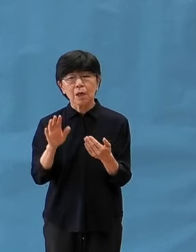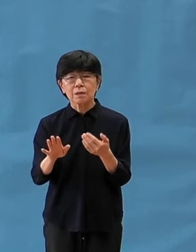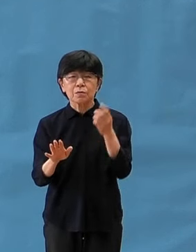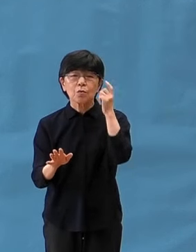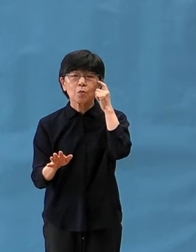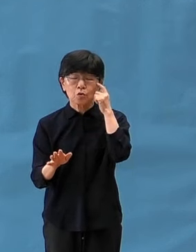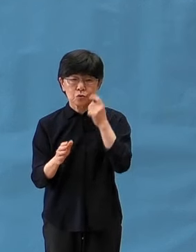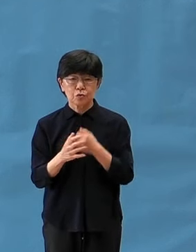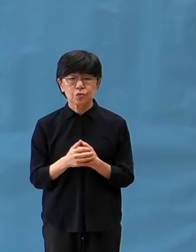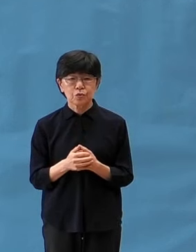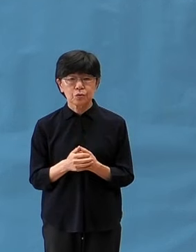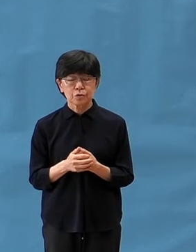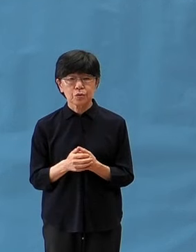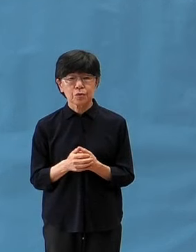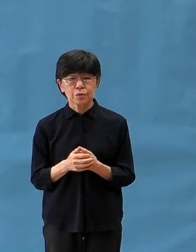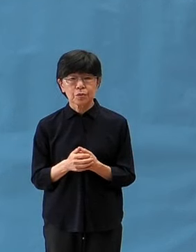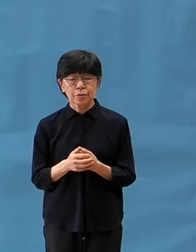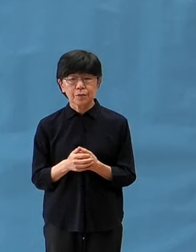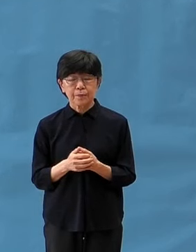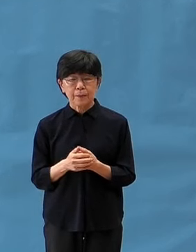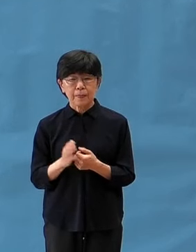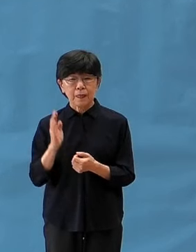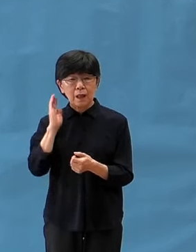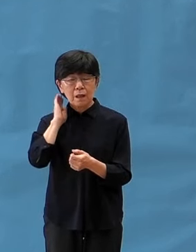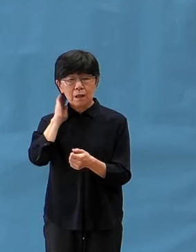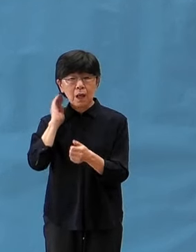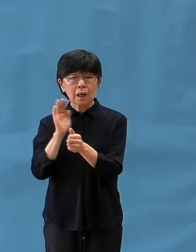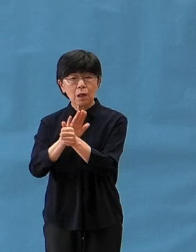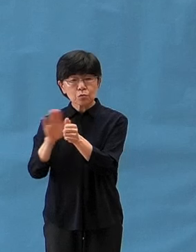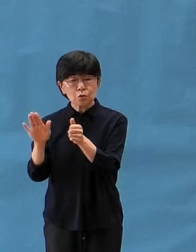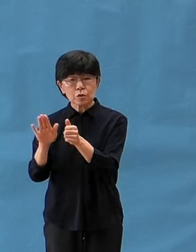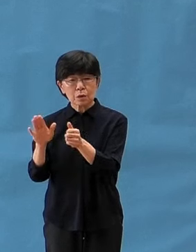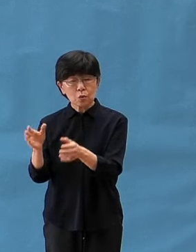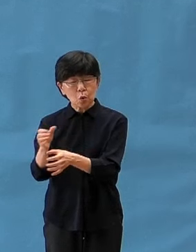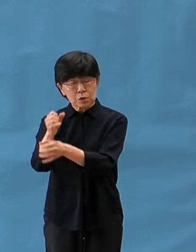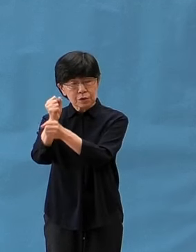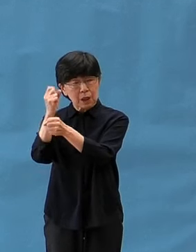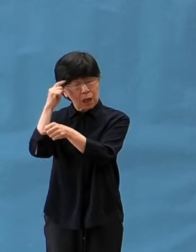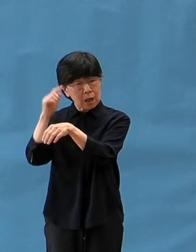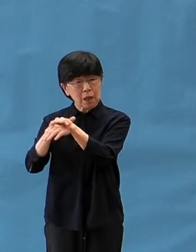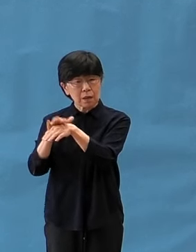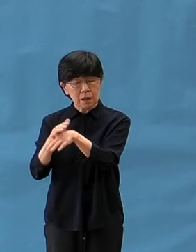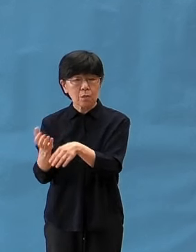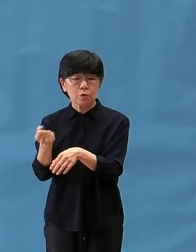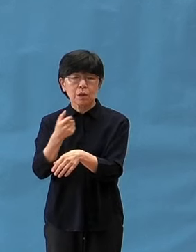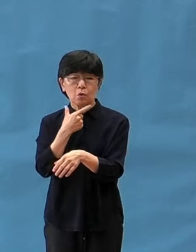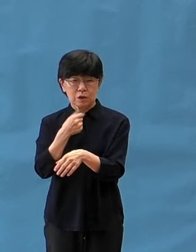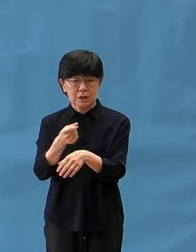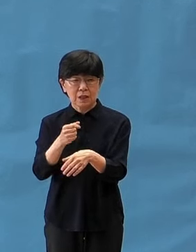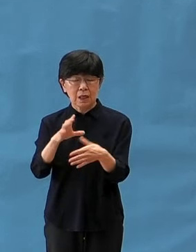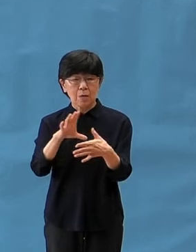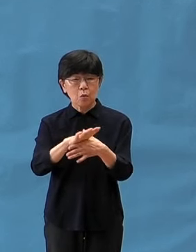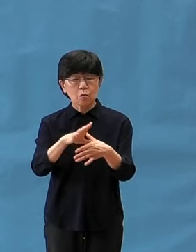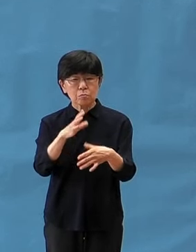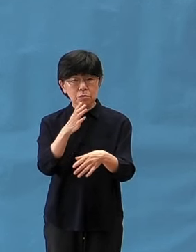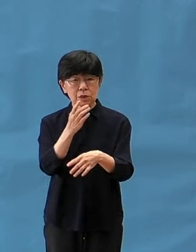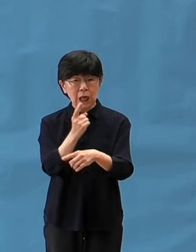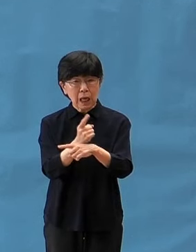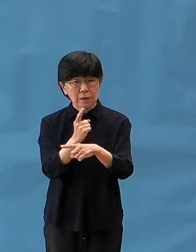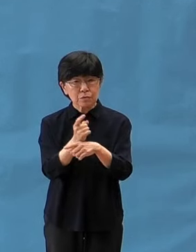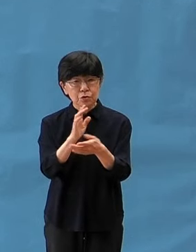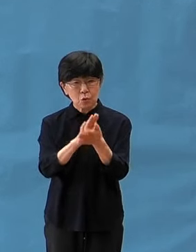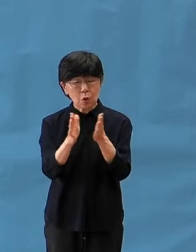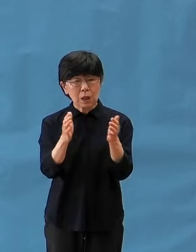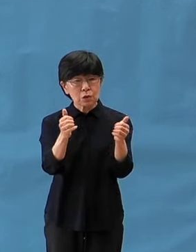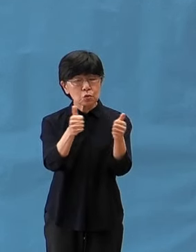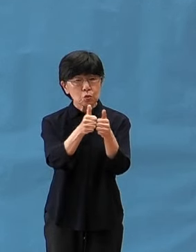ね。ともかく内閣としての統一性を持ってもらわないと。その文部科学省とその文部科学省の人たちが、なんか相